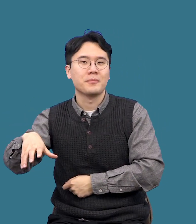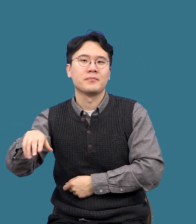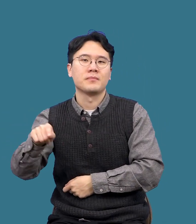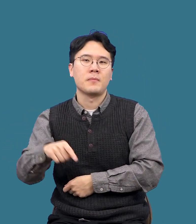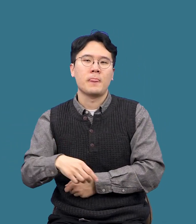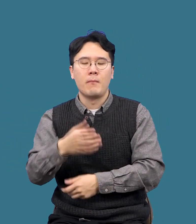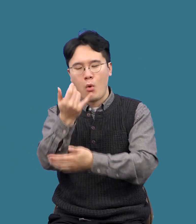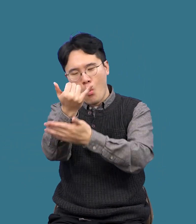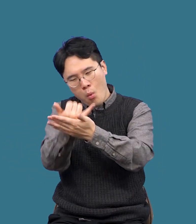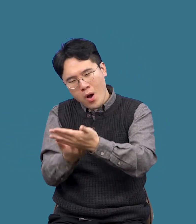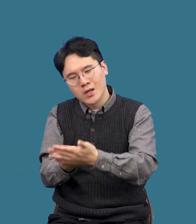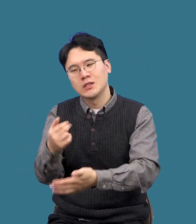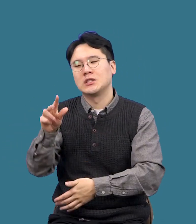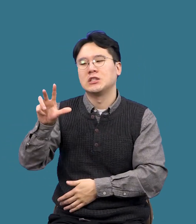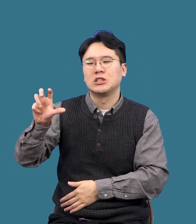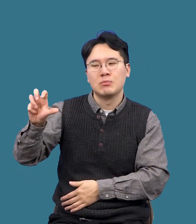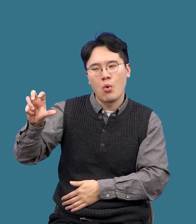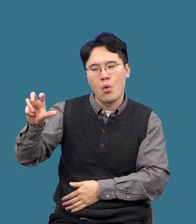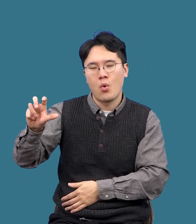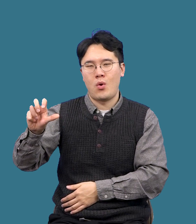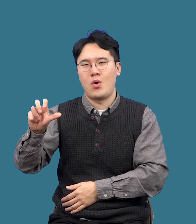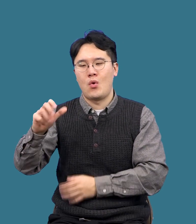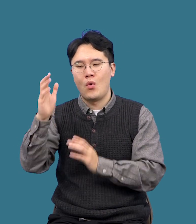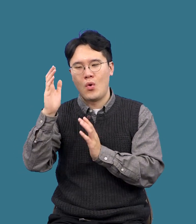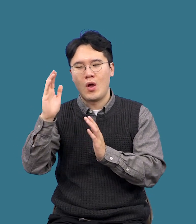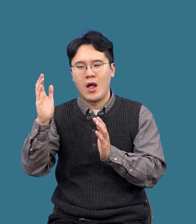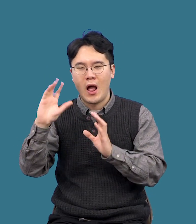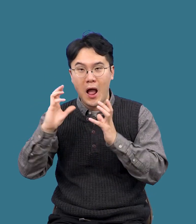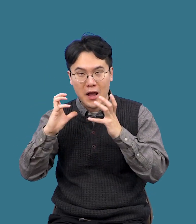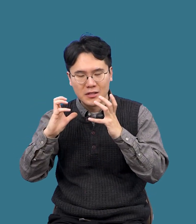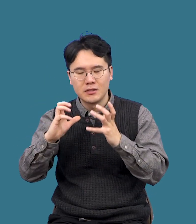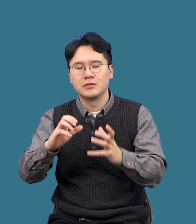고아들을 데려다 놓고 또 학교를 시작합니다.